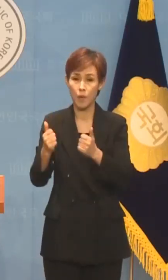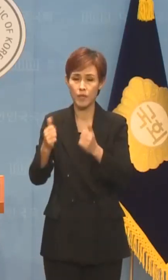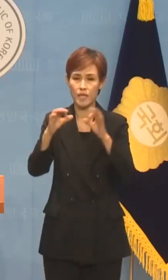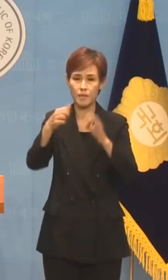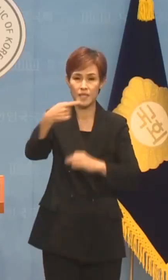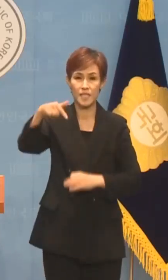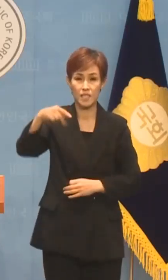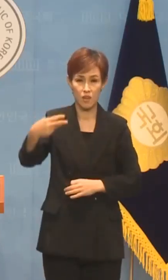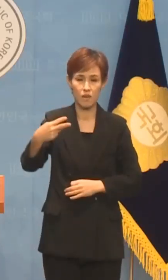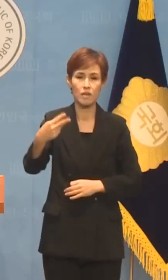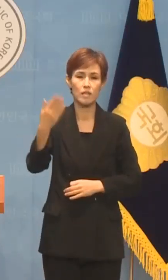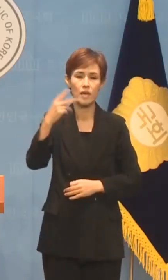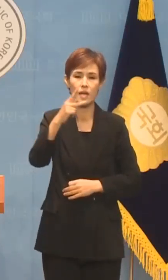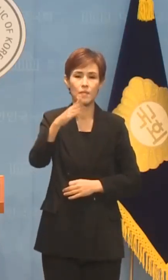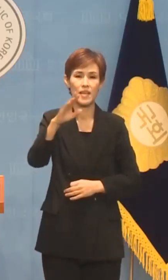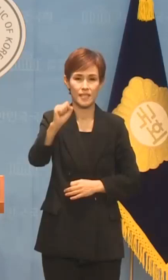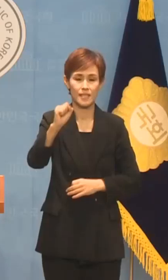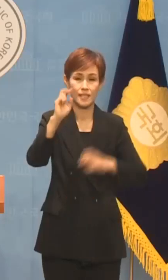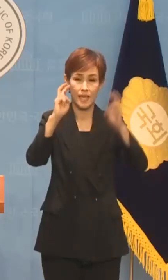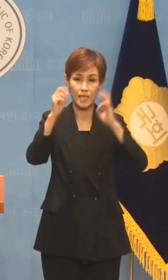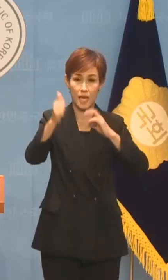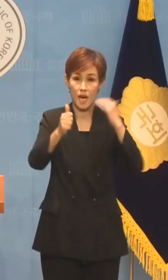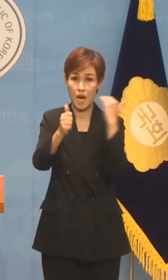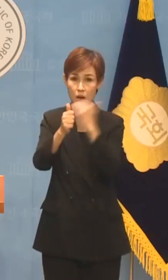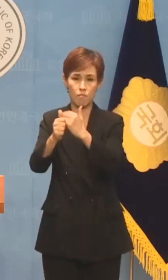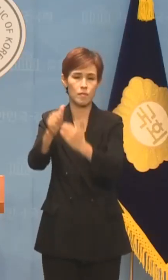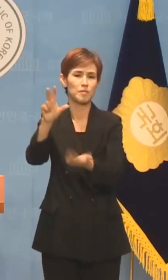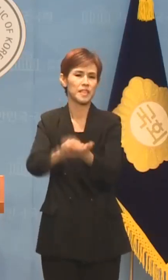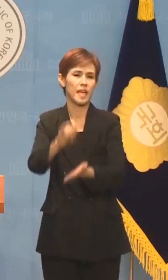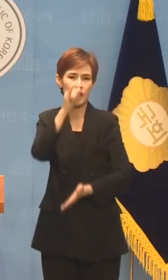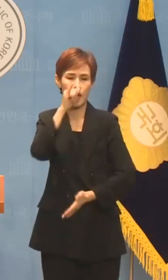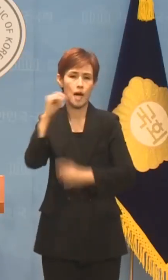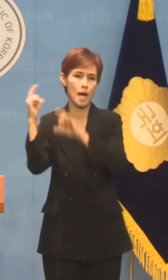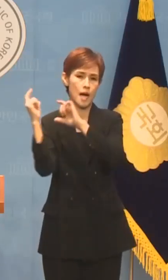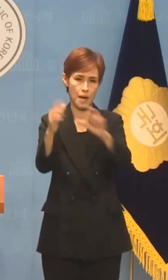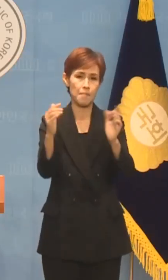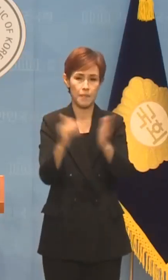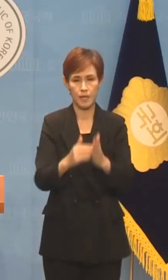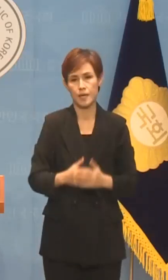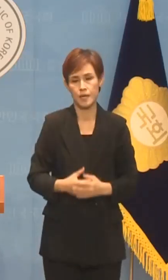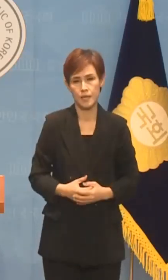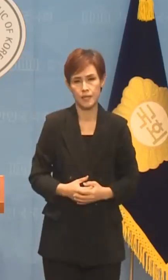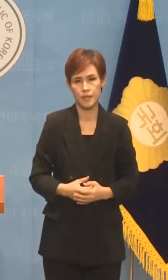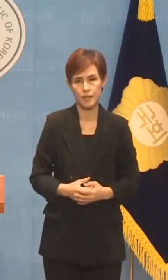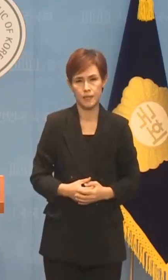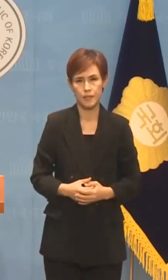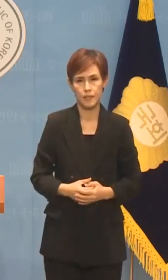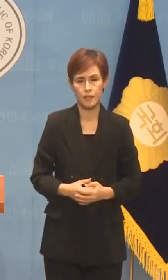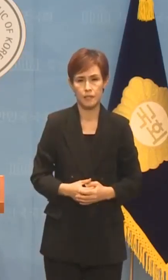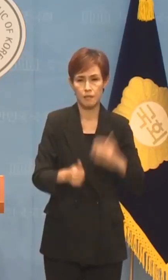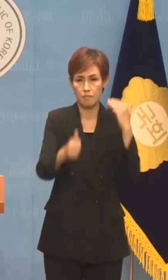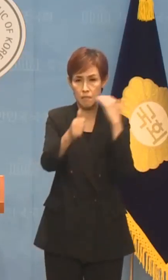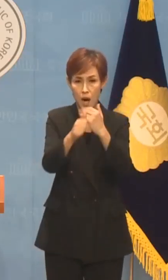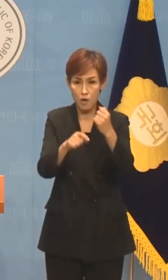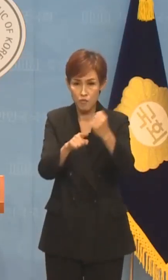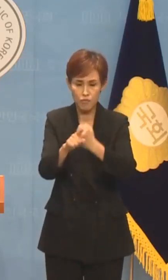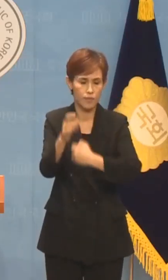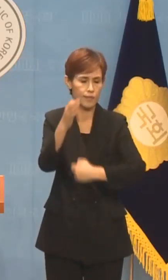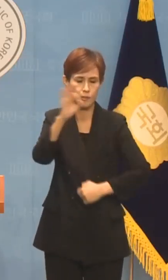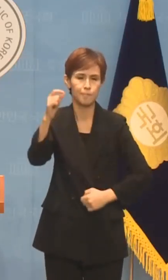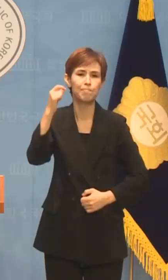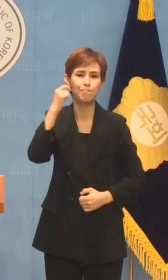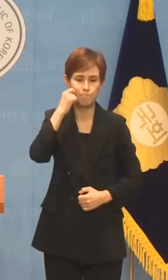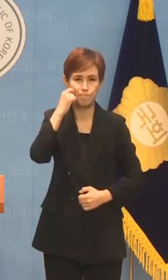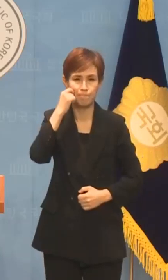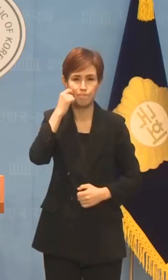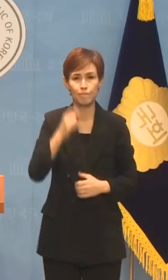김희철 전 KBS 사장 해임은 부당하다라는 판결을 한 것입니다. 해임 사유 모두 인정하지